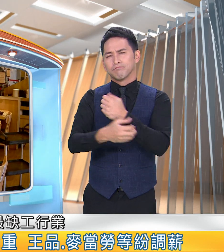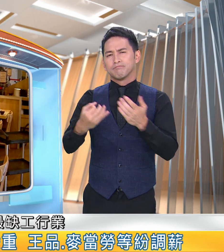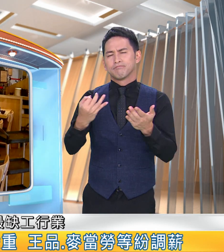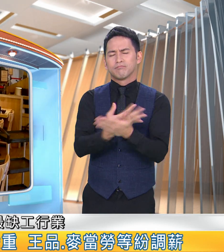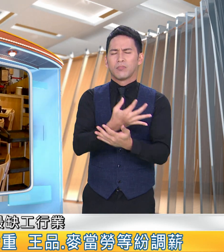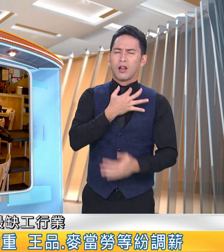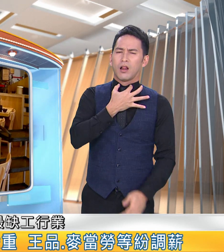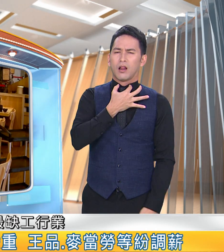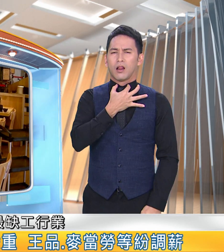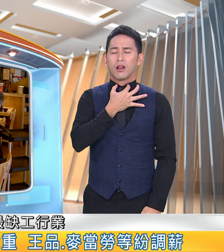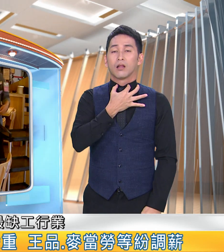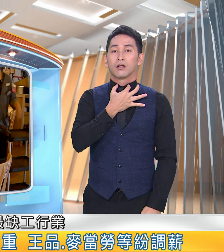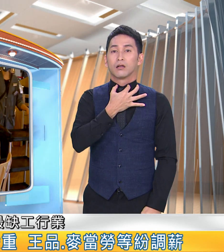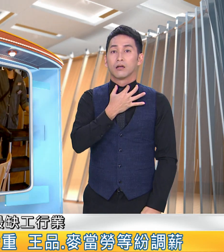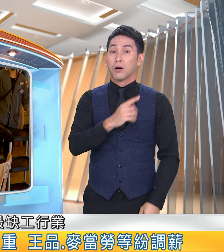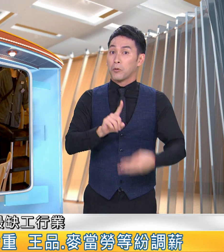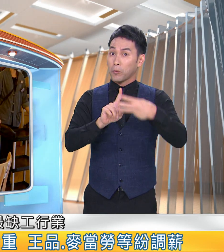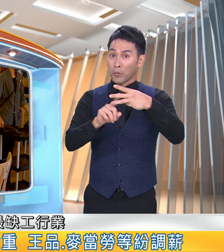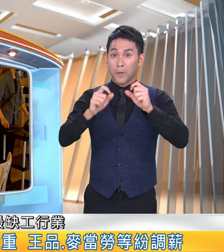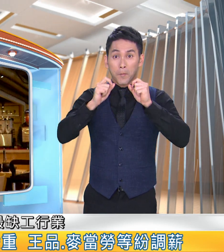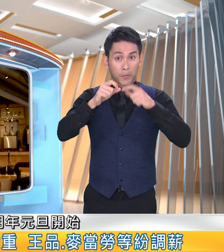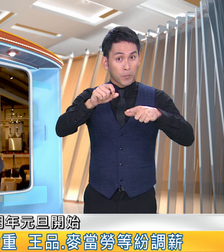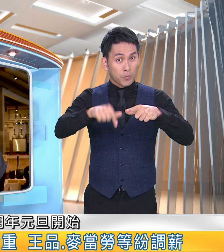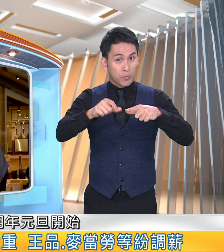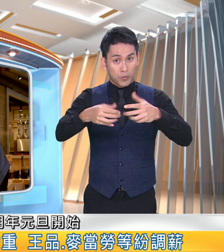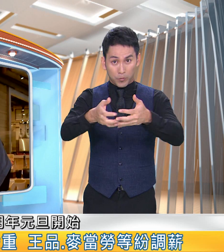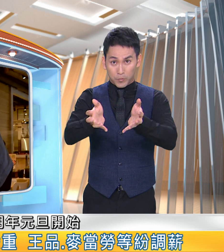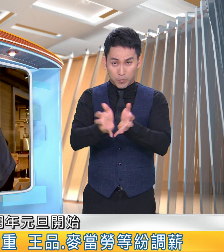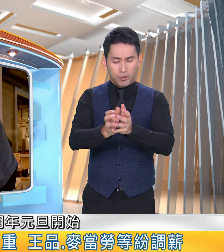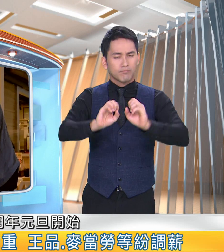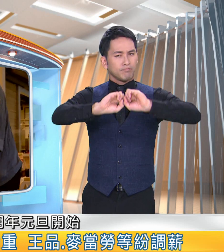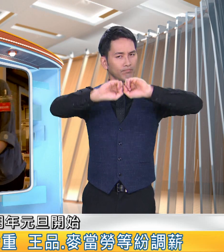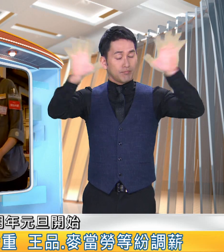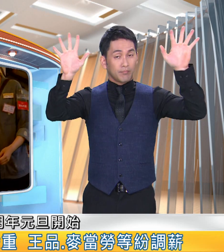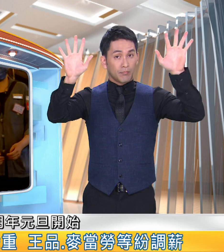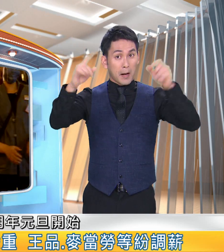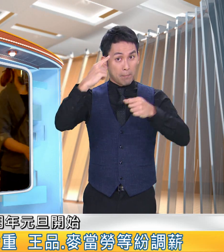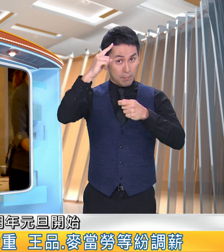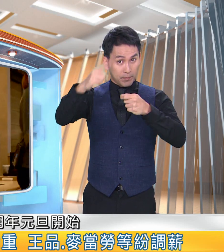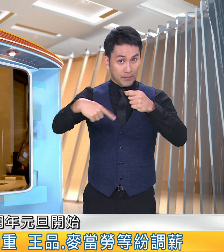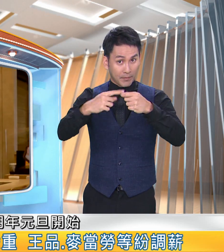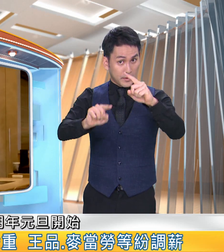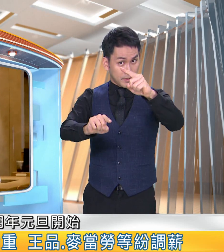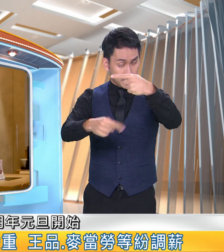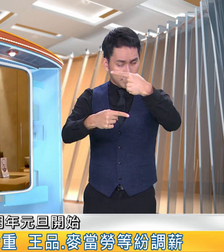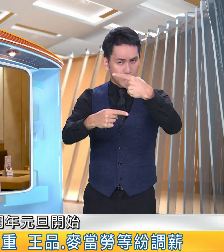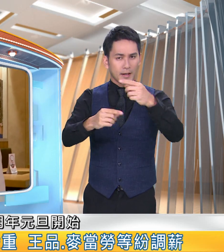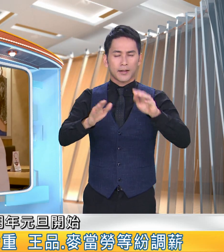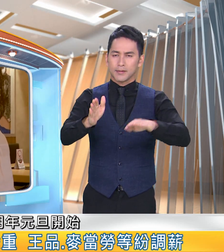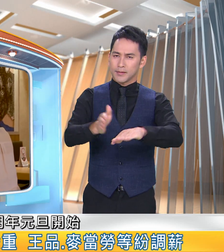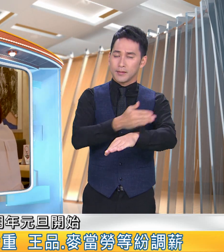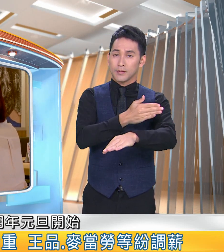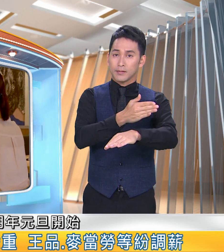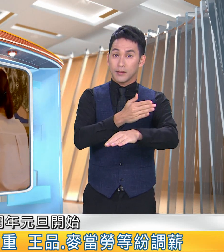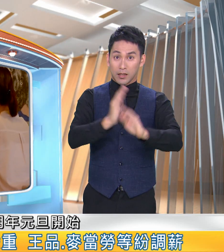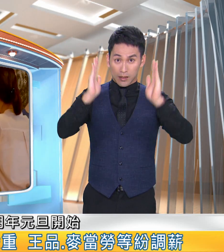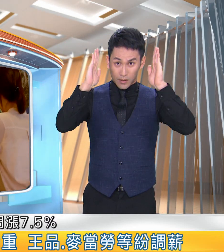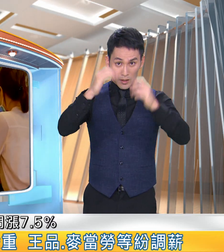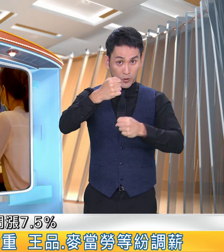业。王品集团宣布，明年的元旦开始，正职员工起